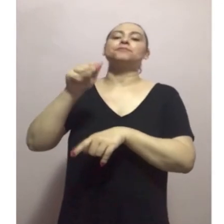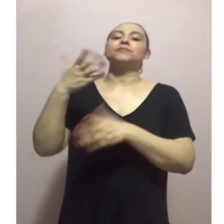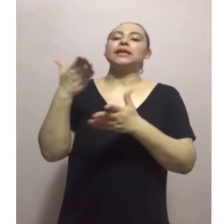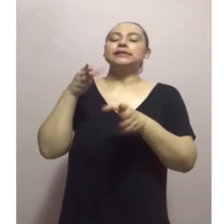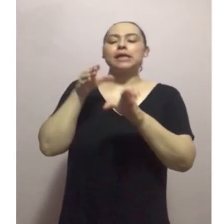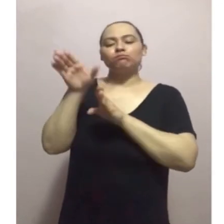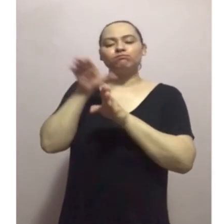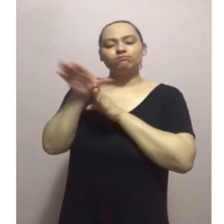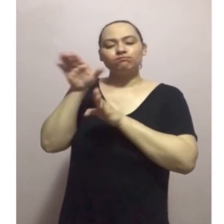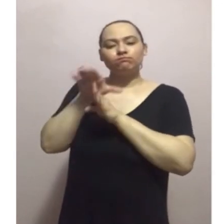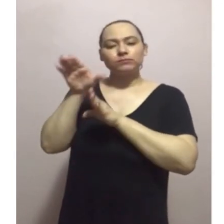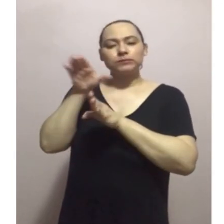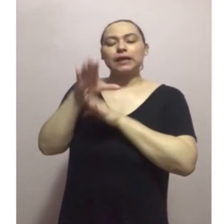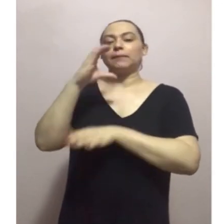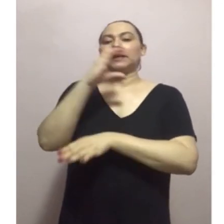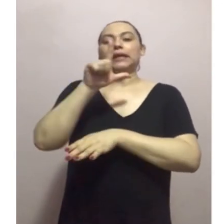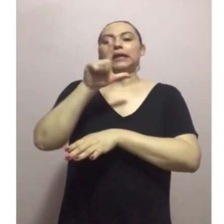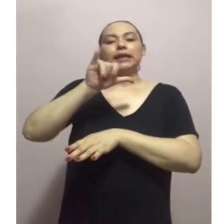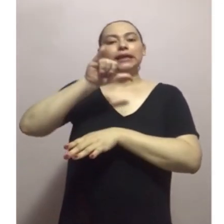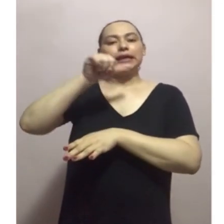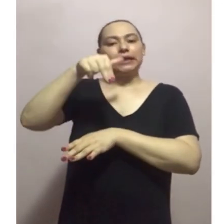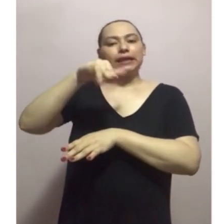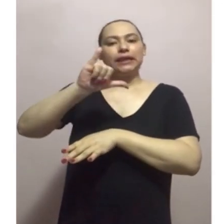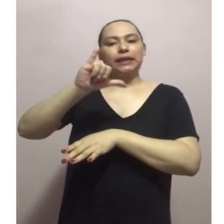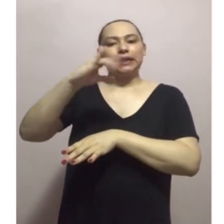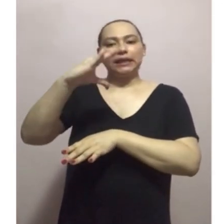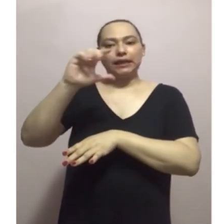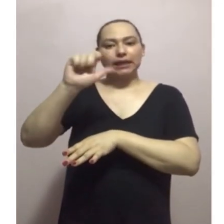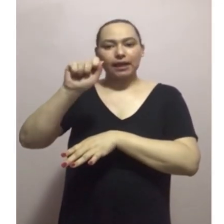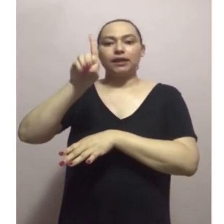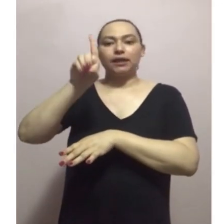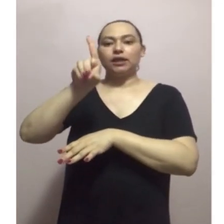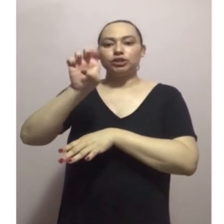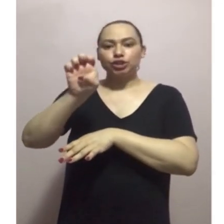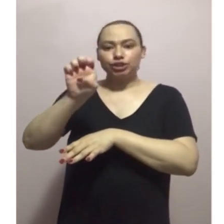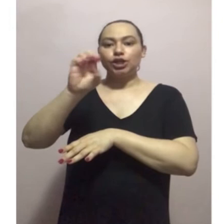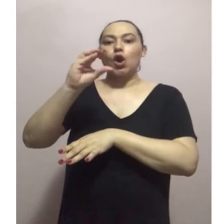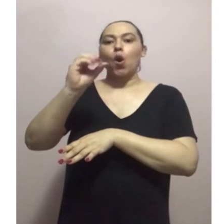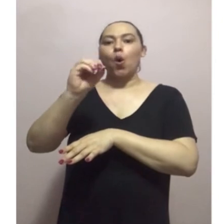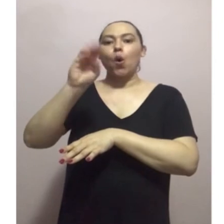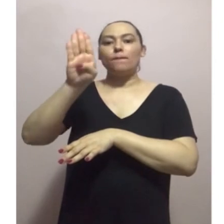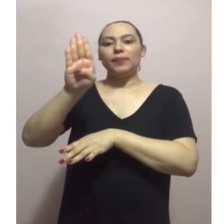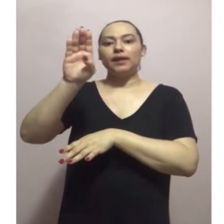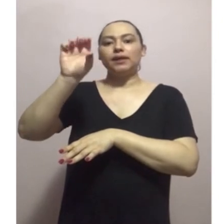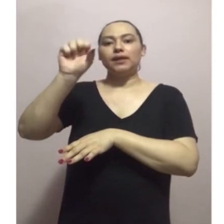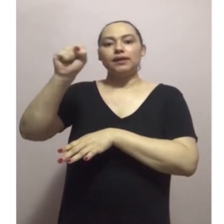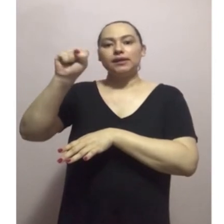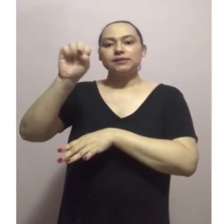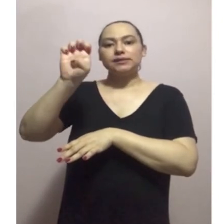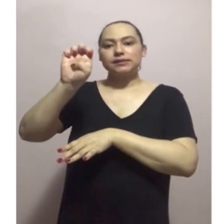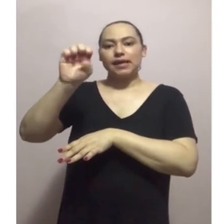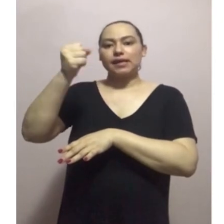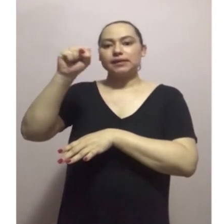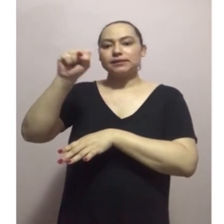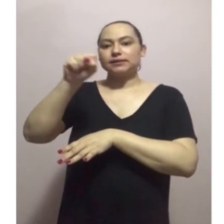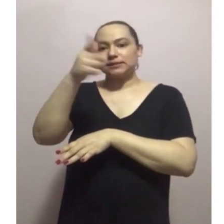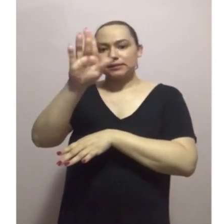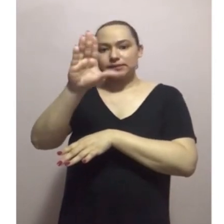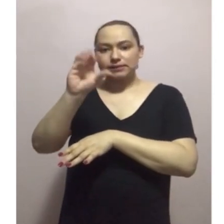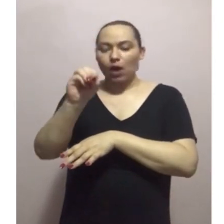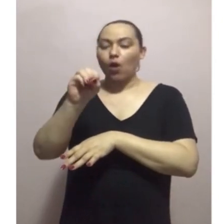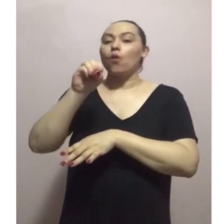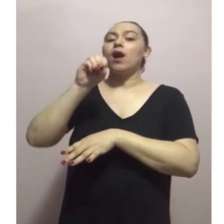com o Matias, um Pierre chamado Clínica de Obsessão. O Matias, eu não fui permitida assistir, mas as pessoas que